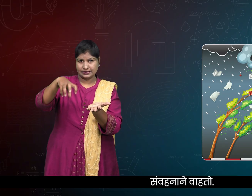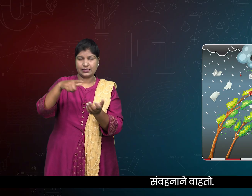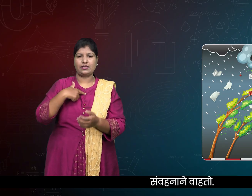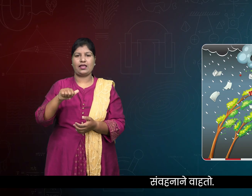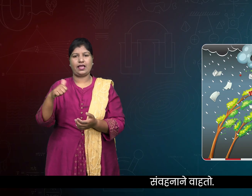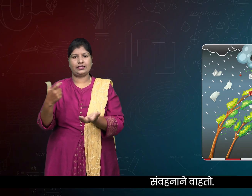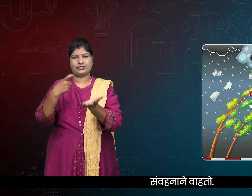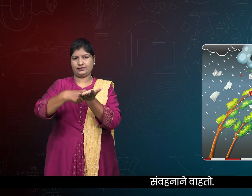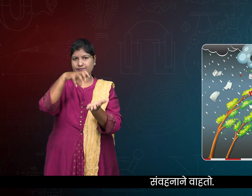संवहनाने वाहतो.